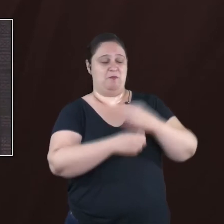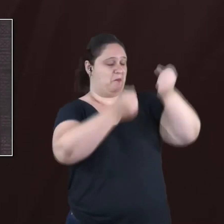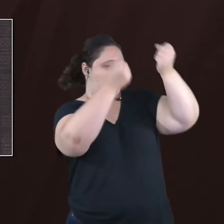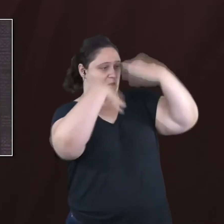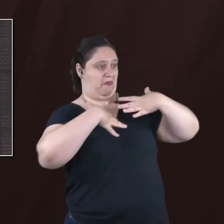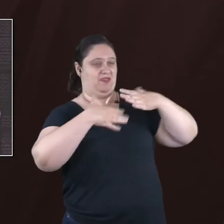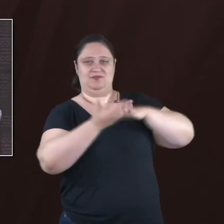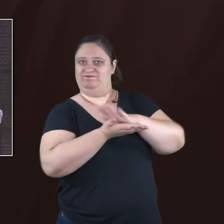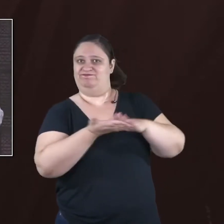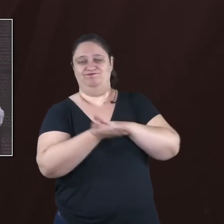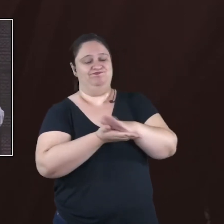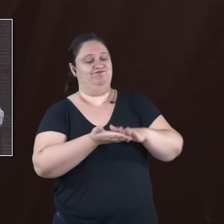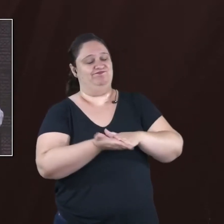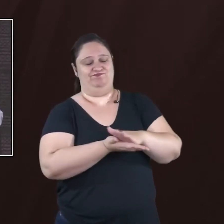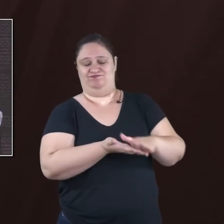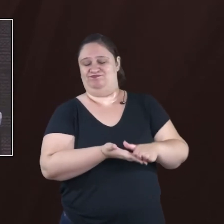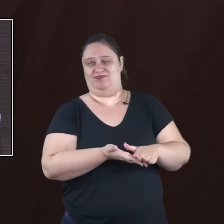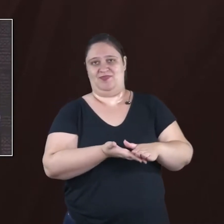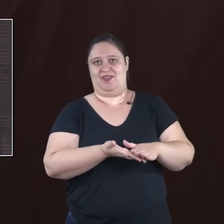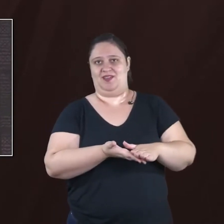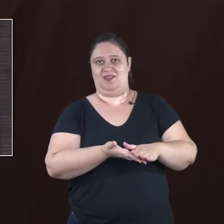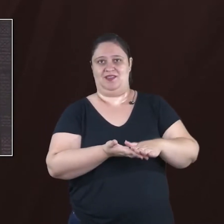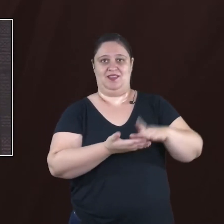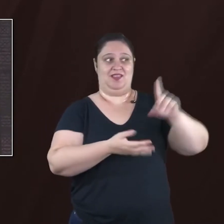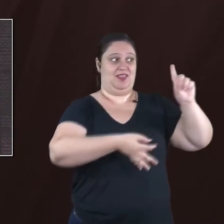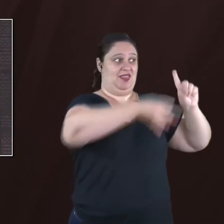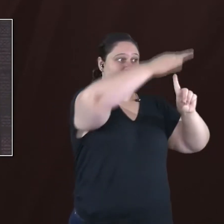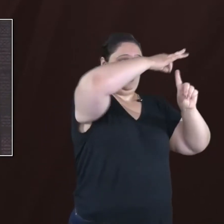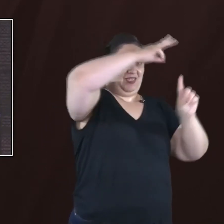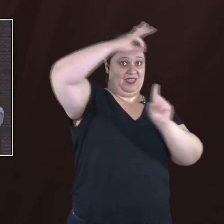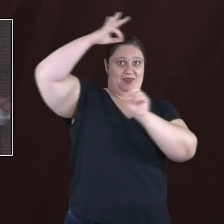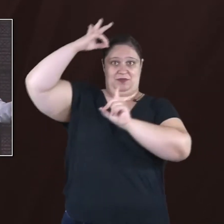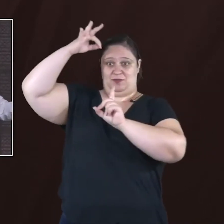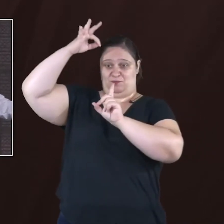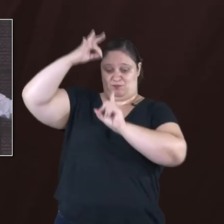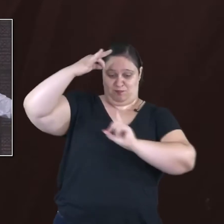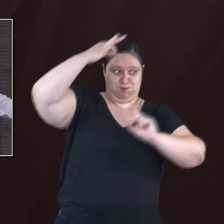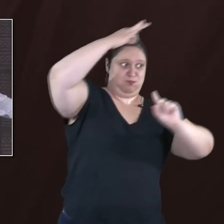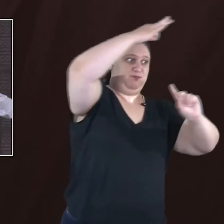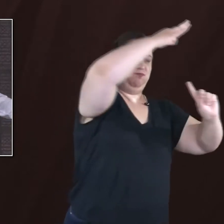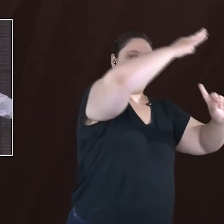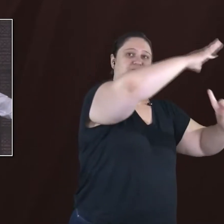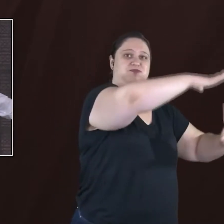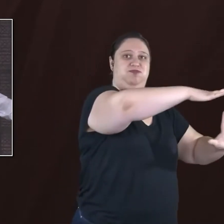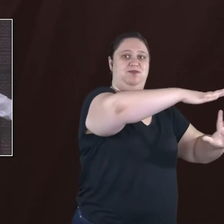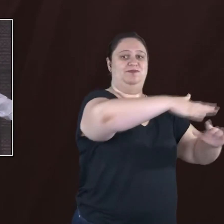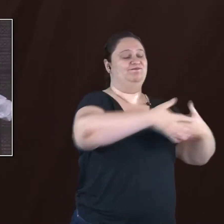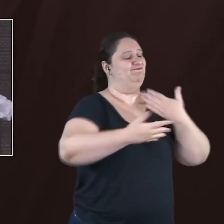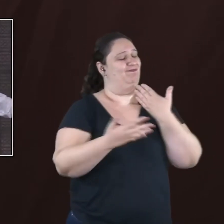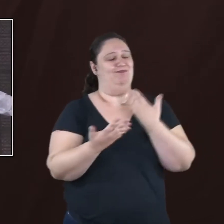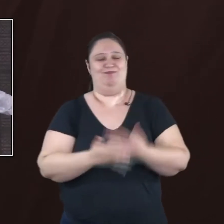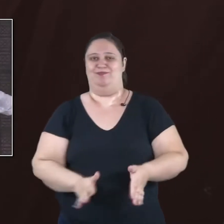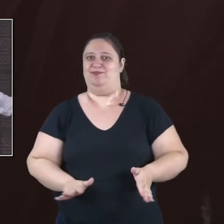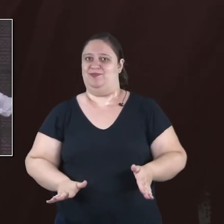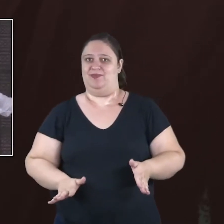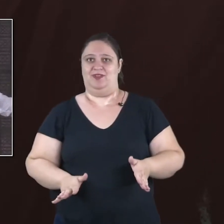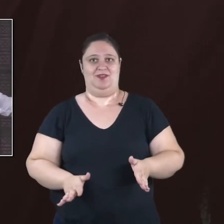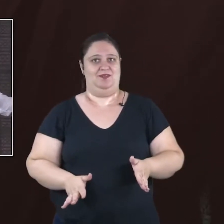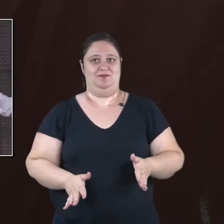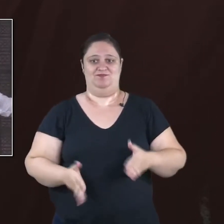Espírito. Se o Espírito retira de nós a sua unção, eu estarei perdido, não sei o que